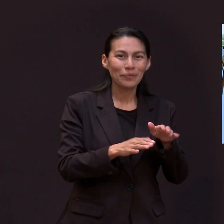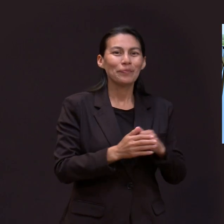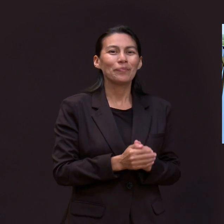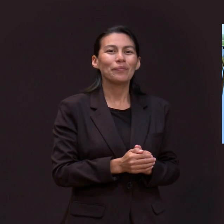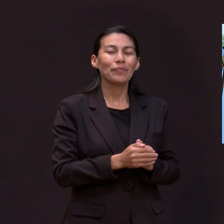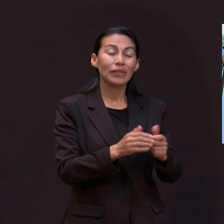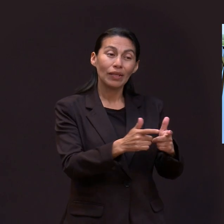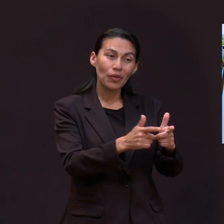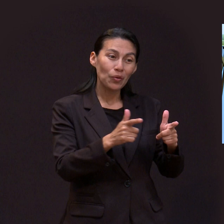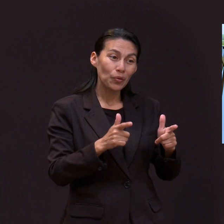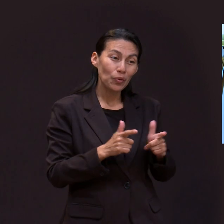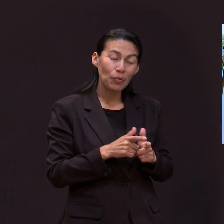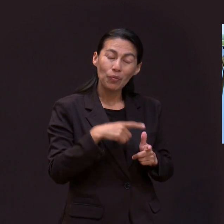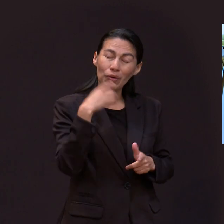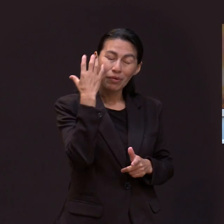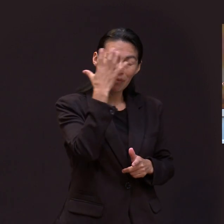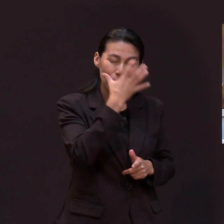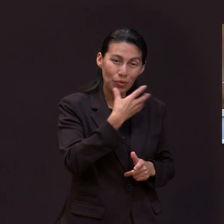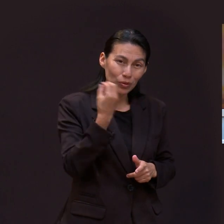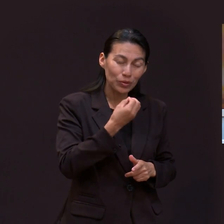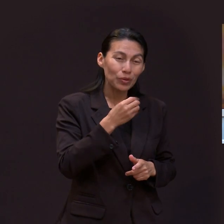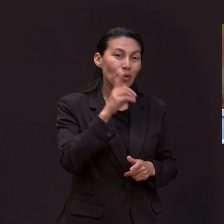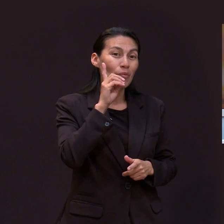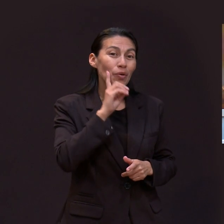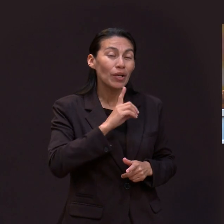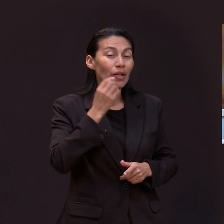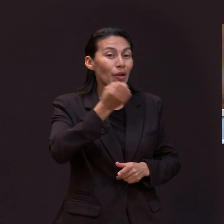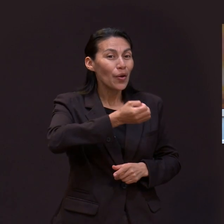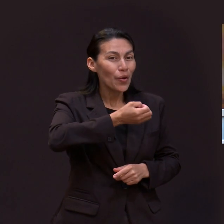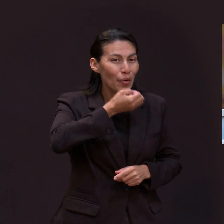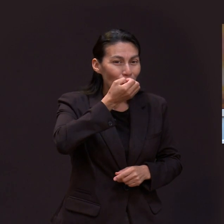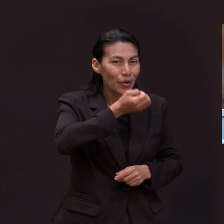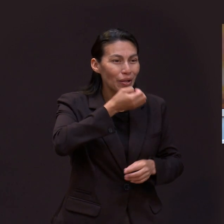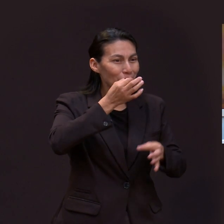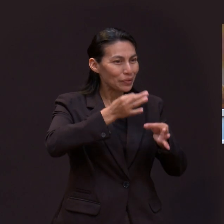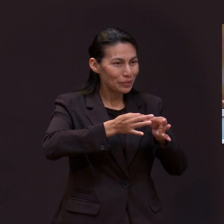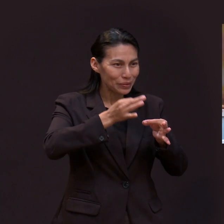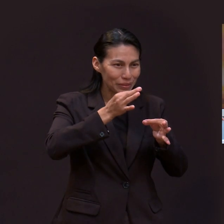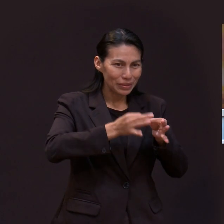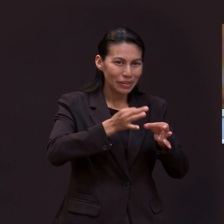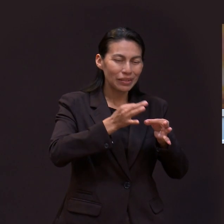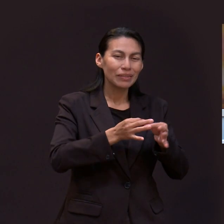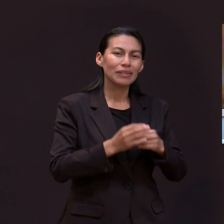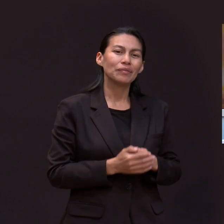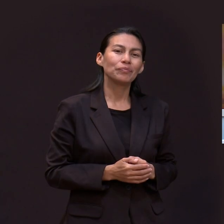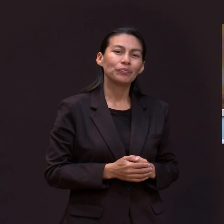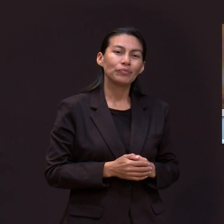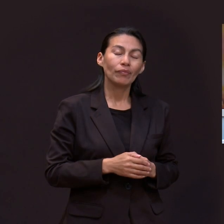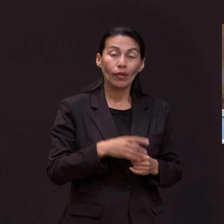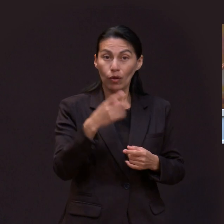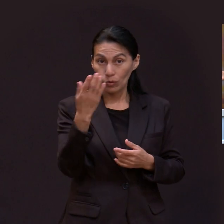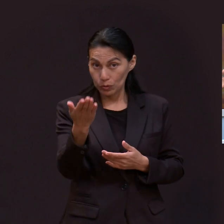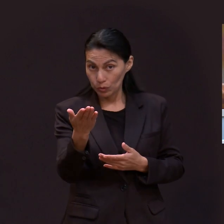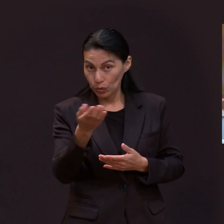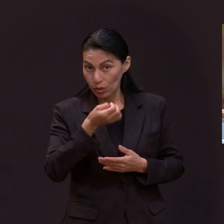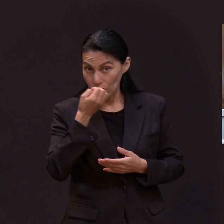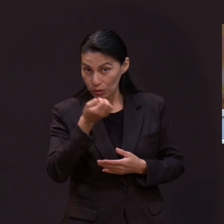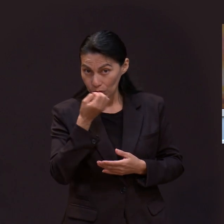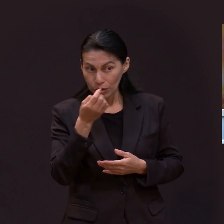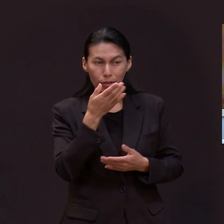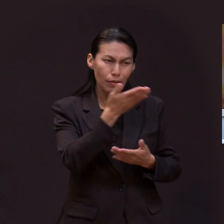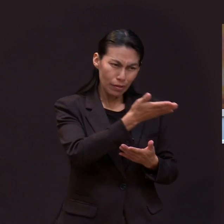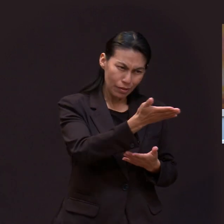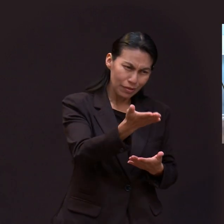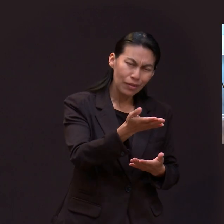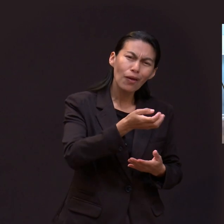fundamentales digamos un grupo maravilloso de mujeres que oran interceden por